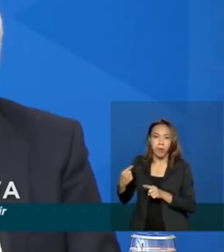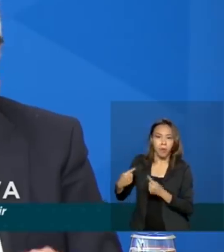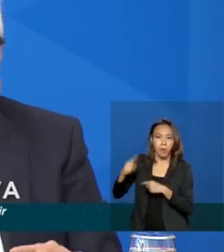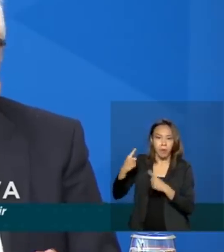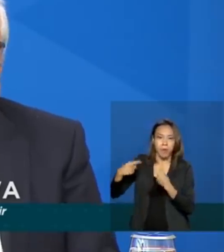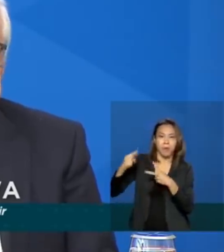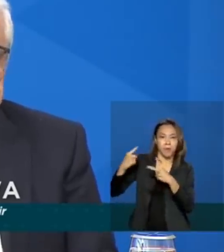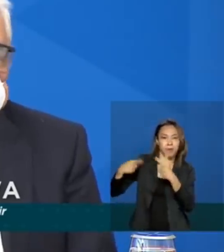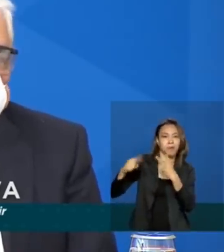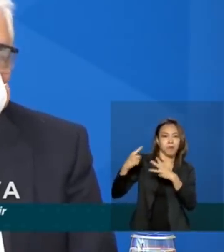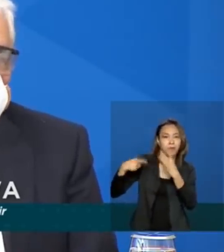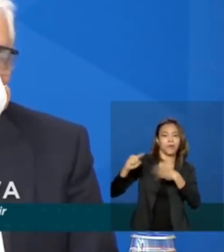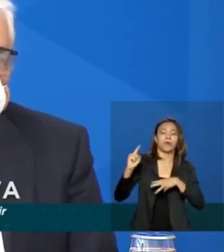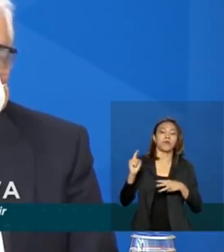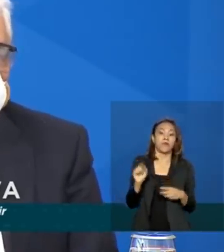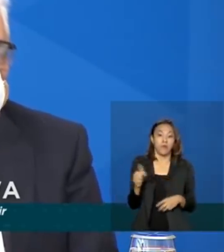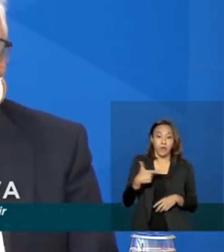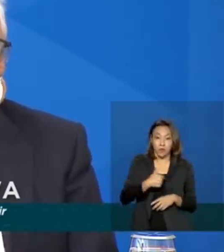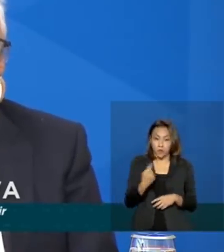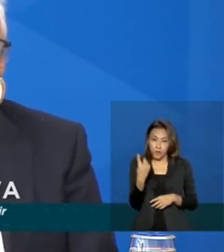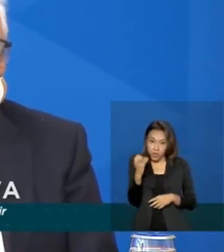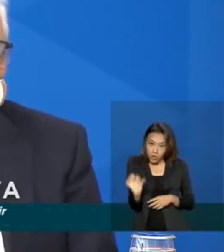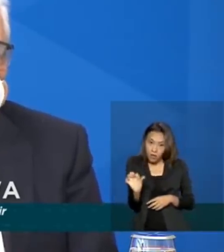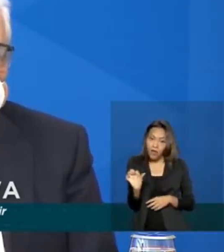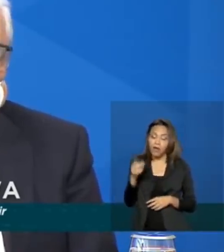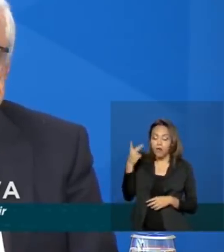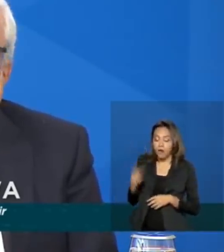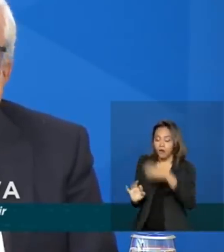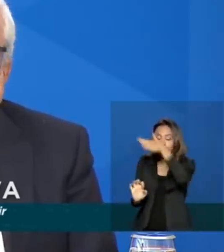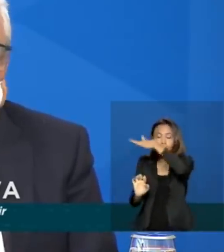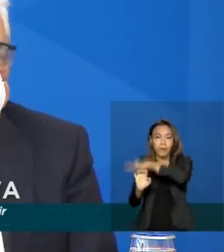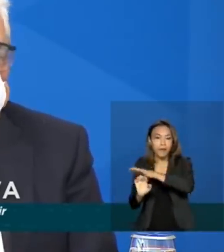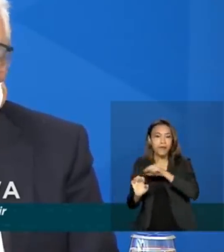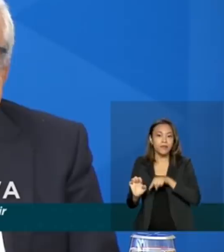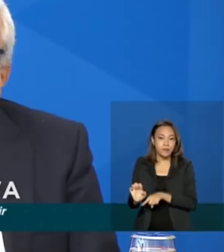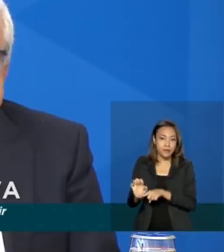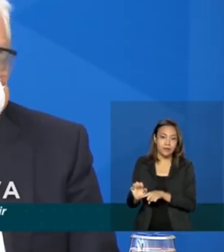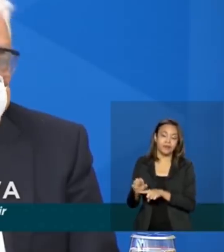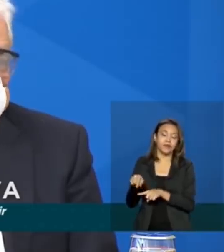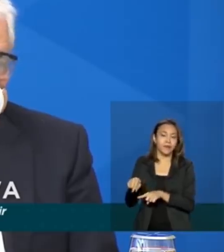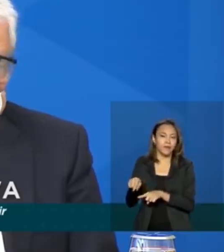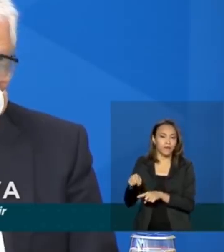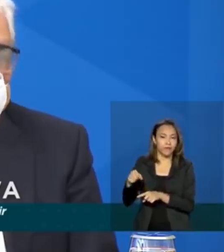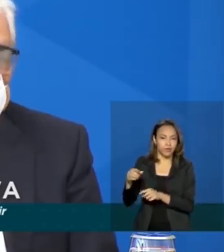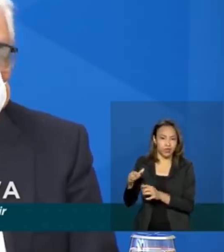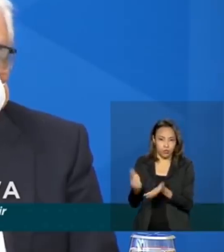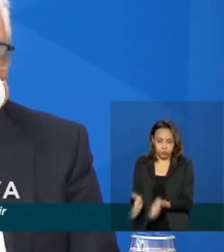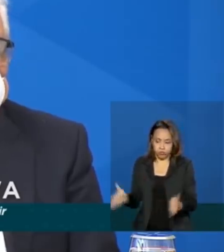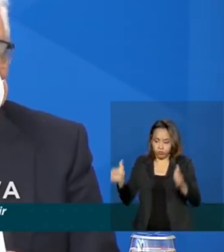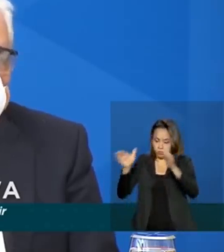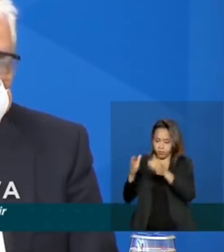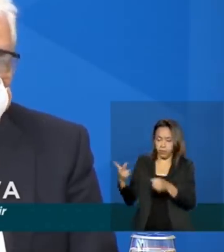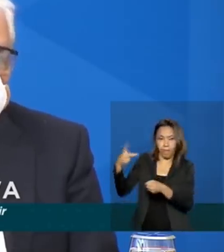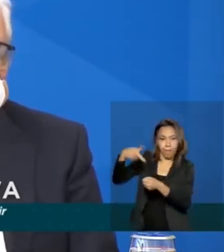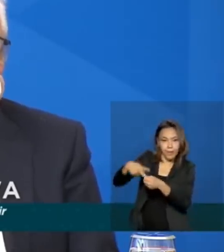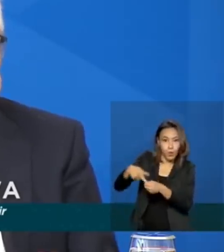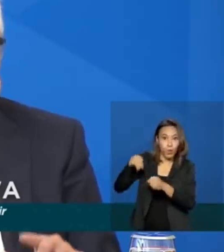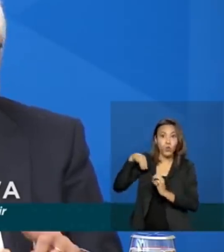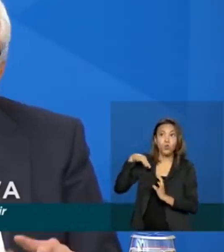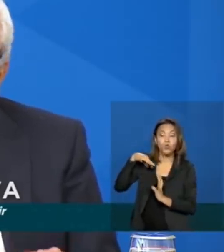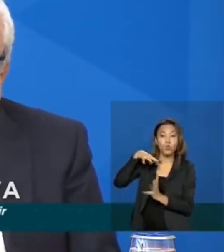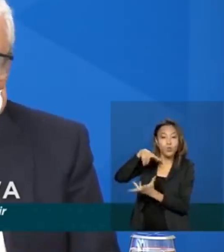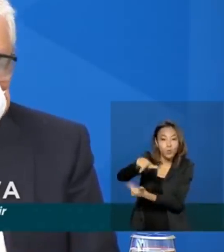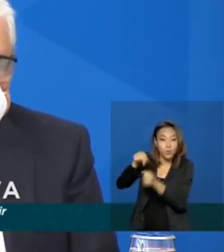realizados. Em 2019, a Petrobras foi a empresa de petróleo no mundo que mais